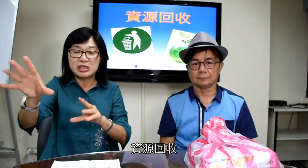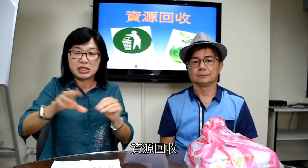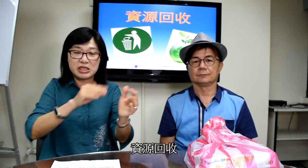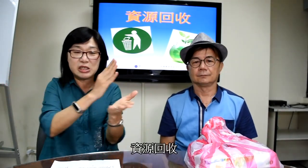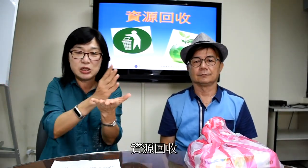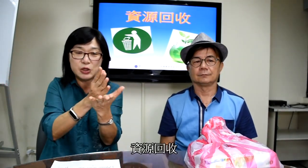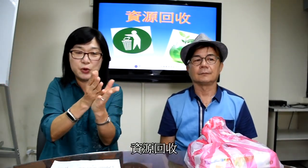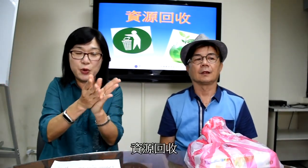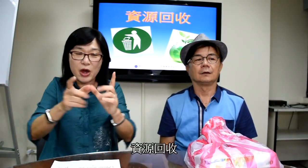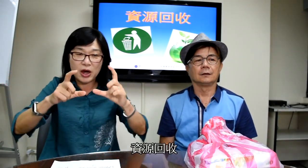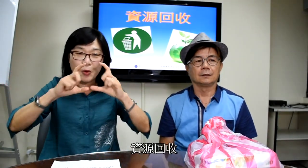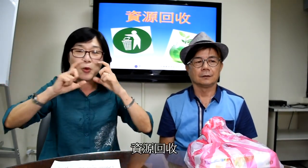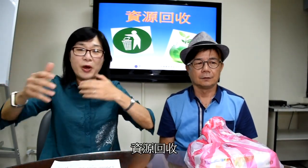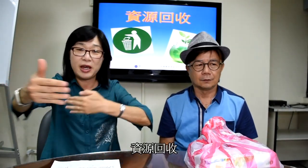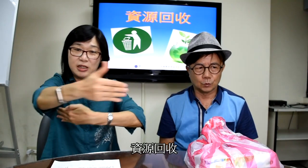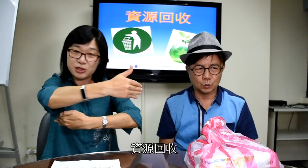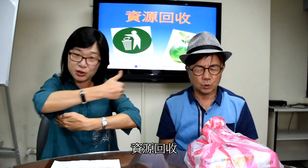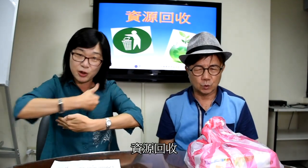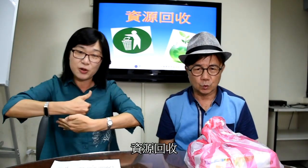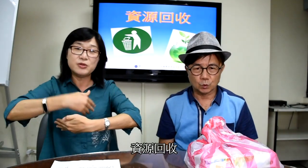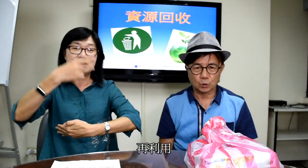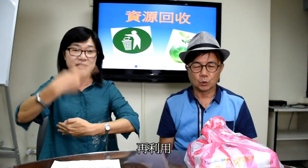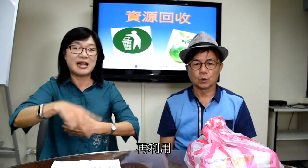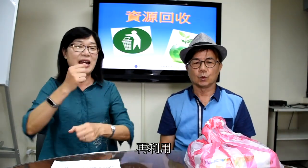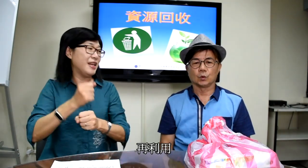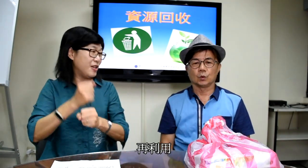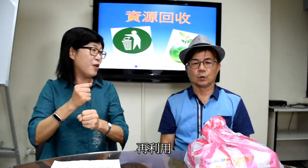资源回收再利用。